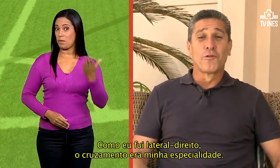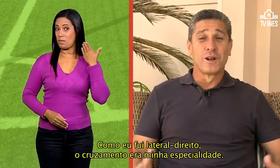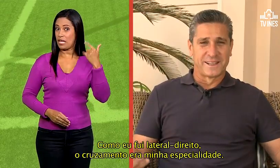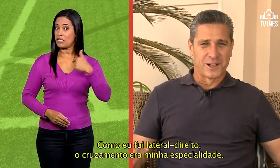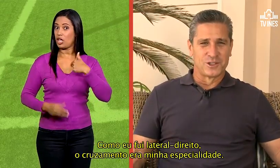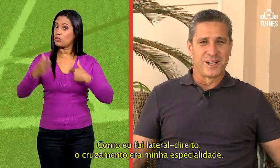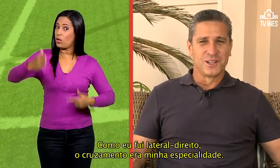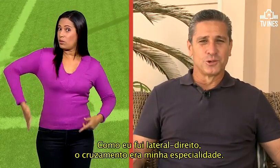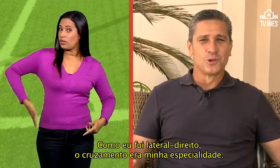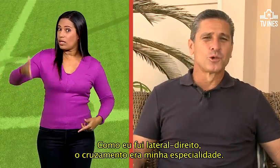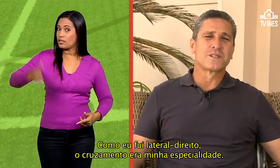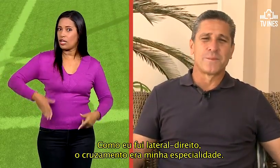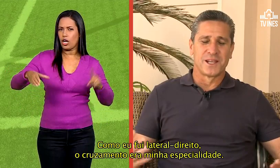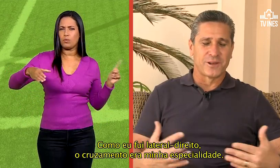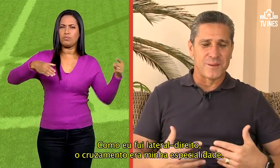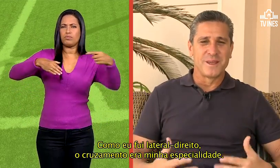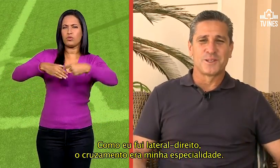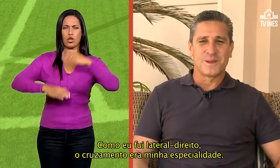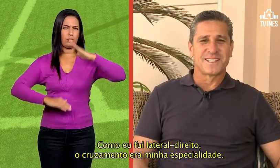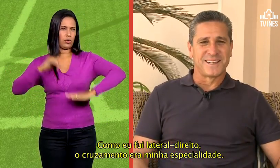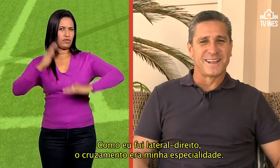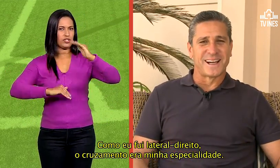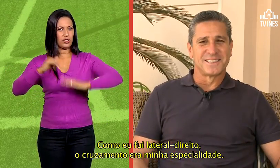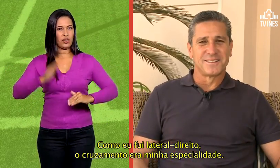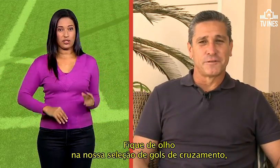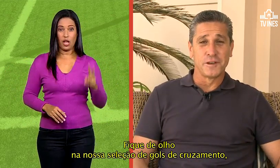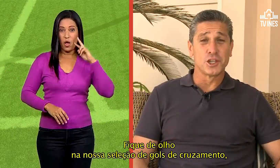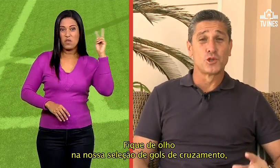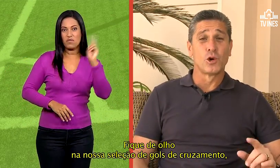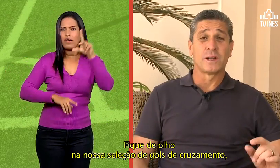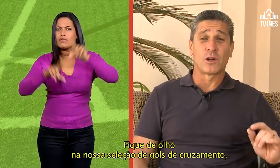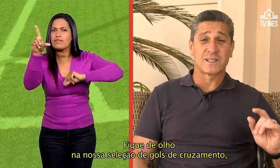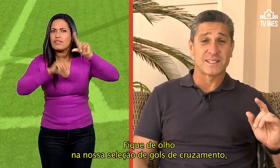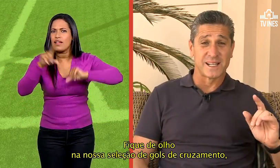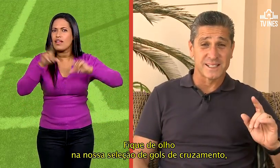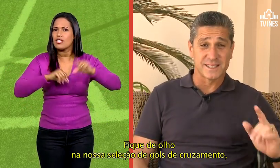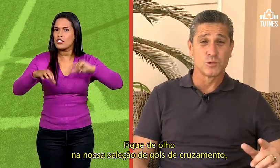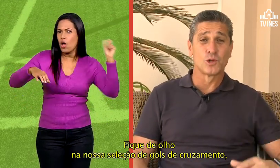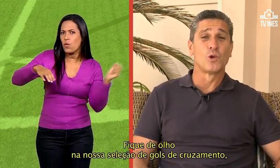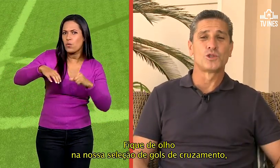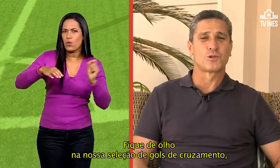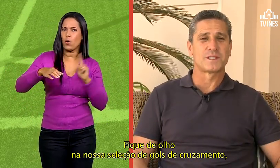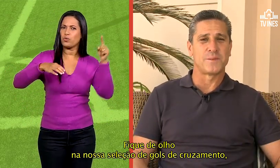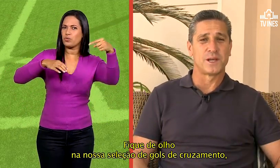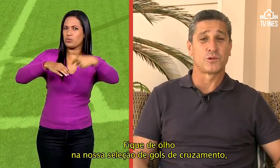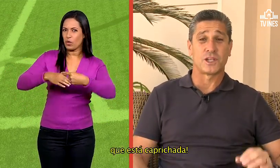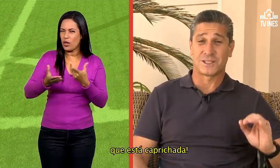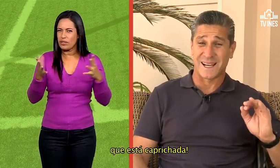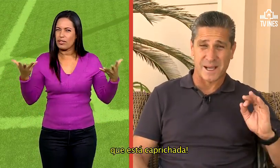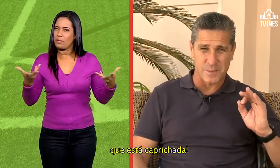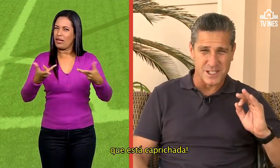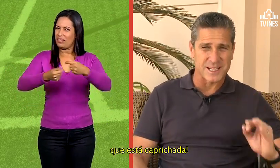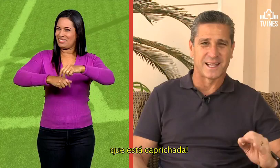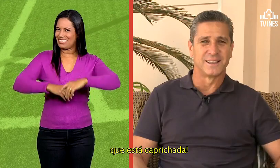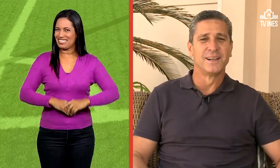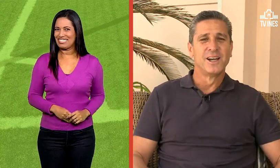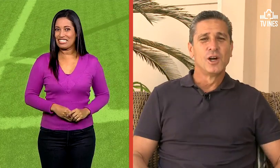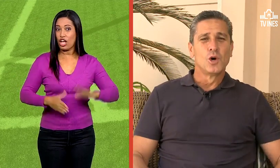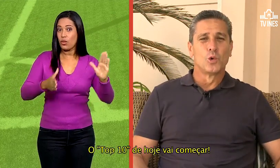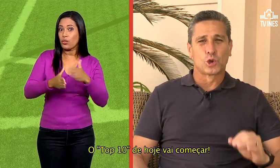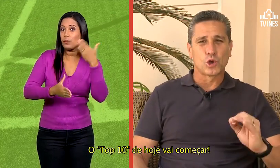Como eu fui lateral direito, o cruzamento era a minha especialidade. Fique de olho na nossa seleção de gols de cruzamento que está caprichada.